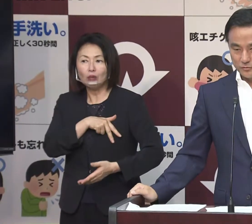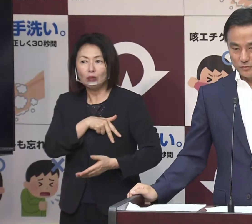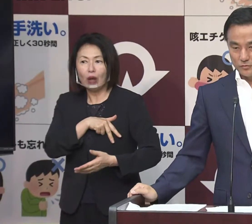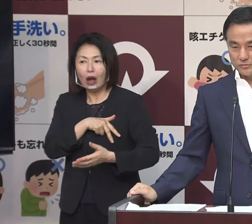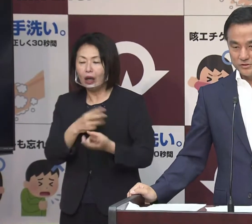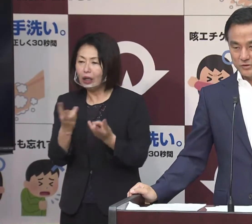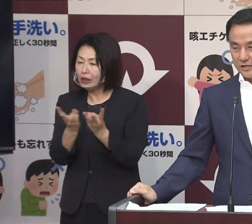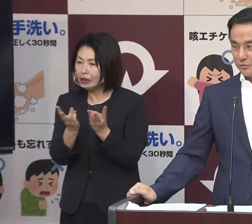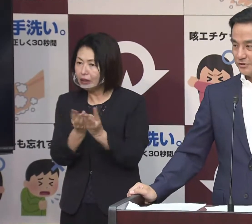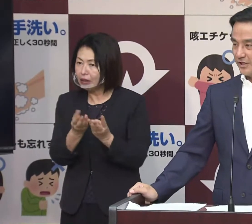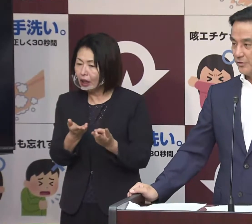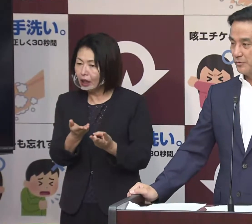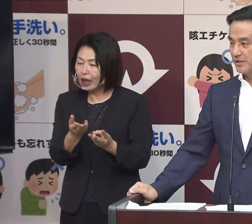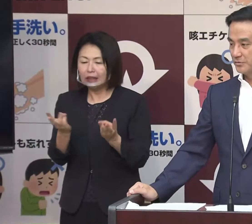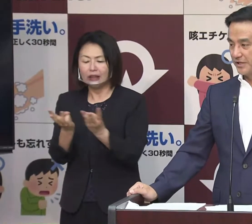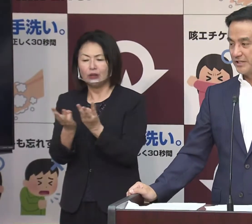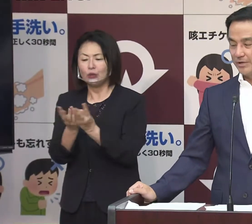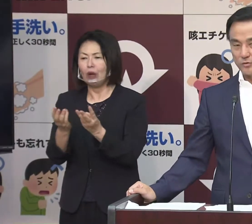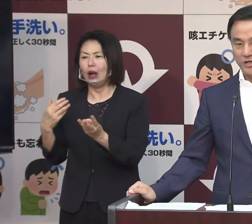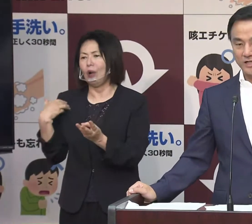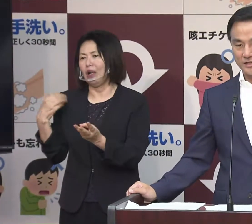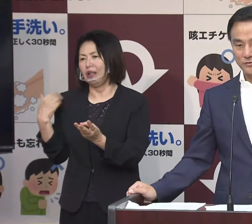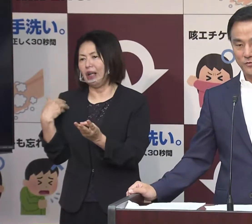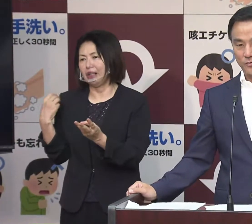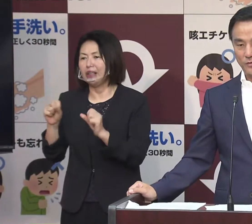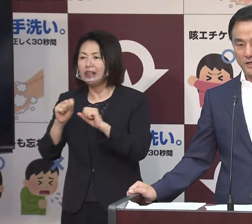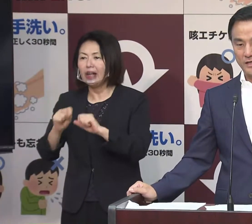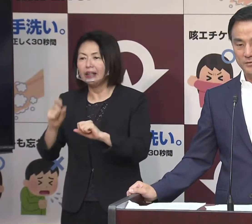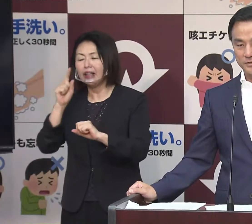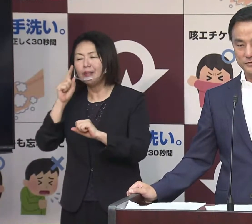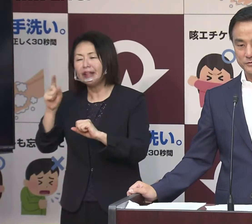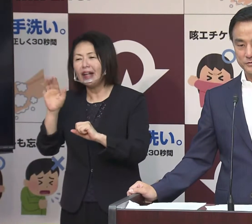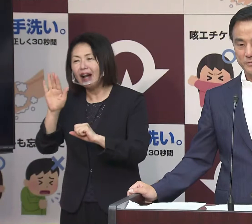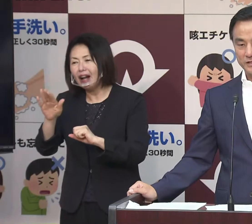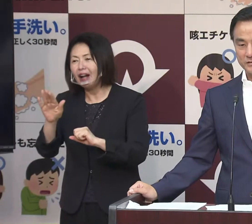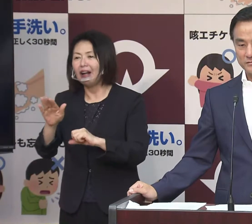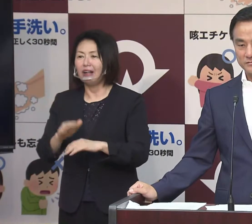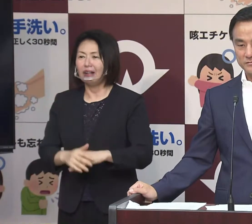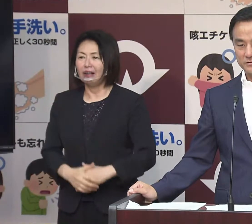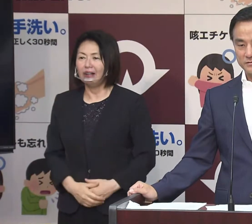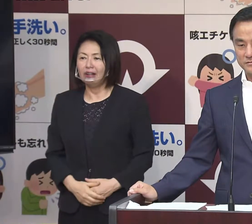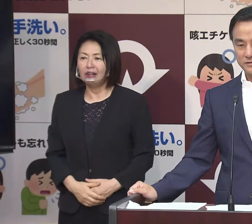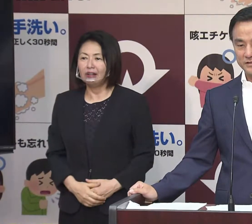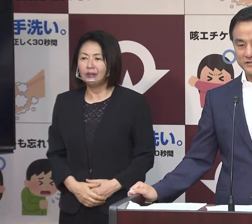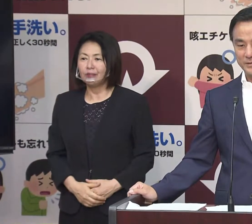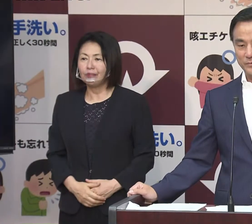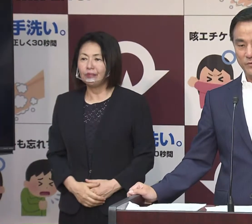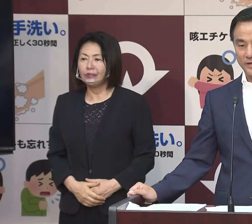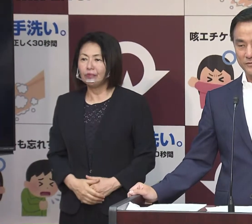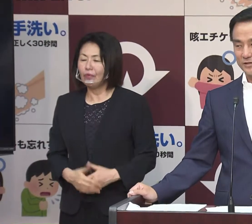ね、人数把握をしておりませんのでやってみないとわからないところがあります。仮に1店舗5名ぐらいとす